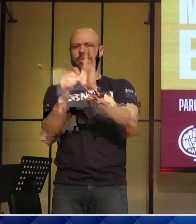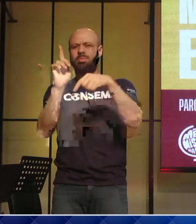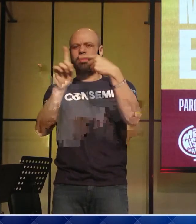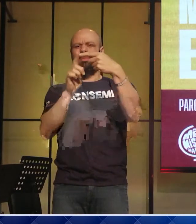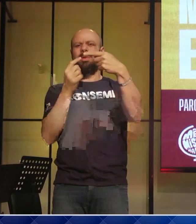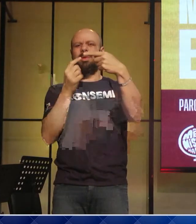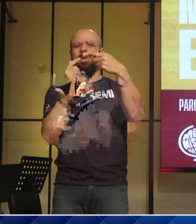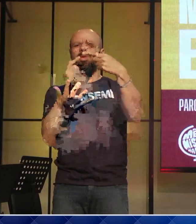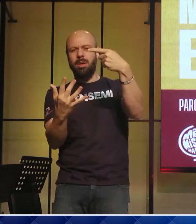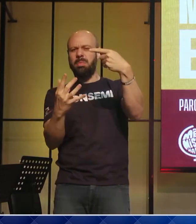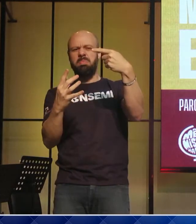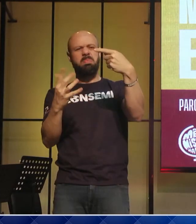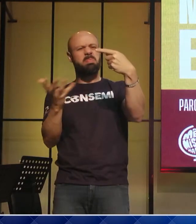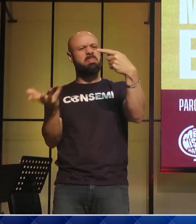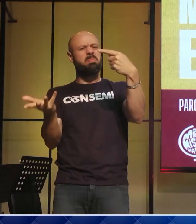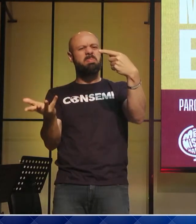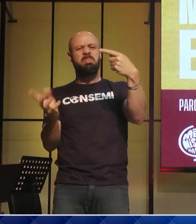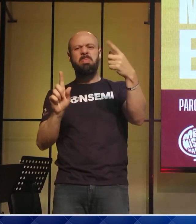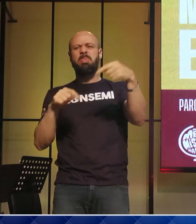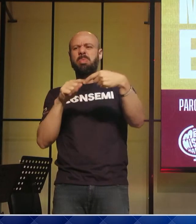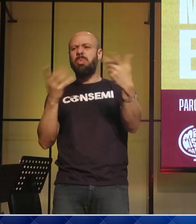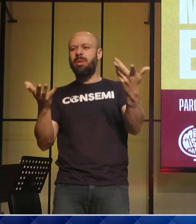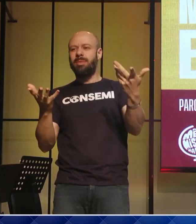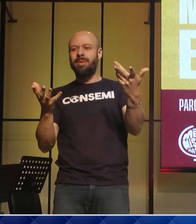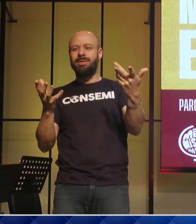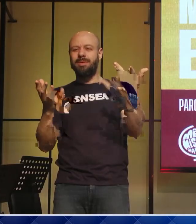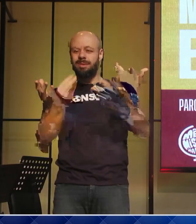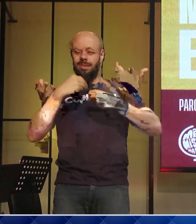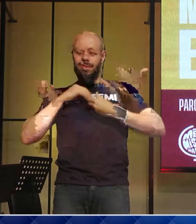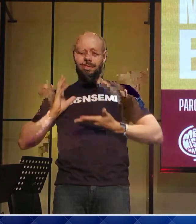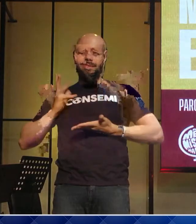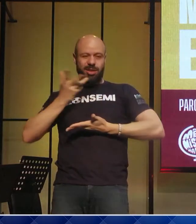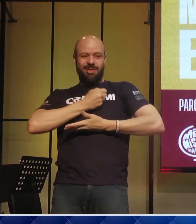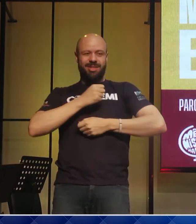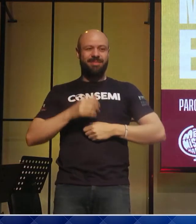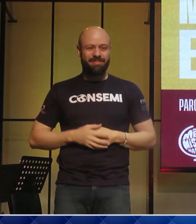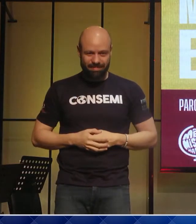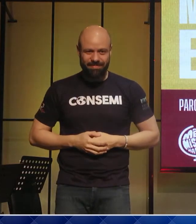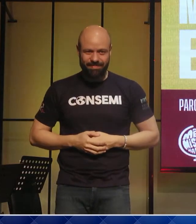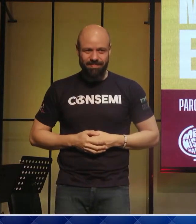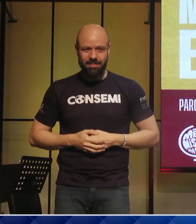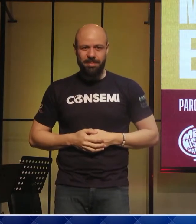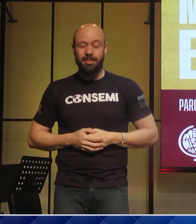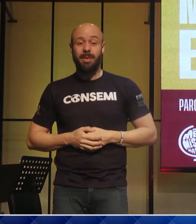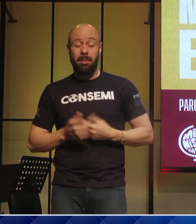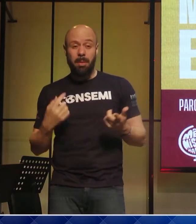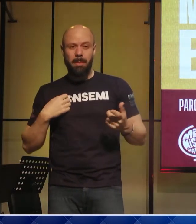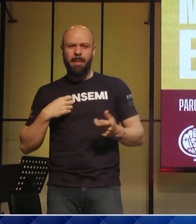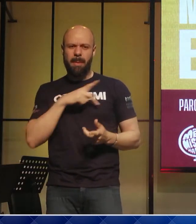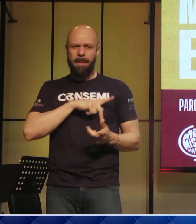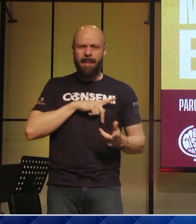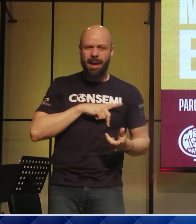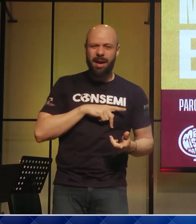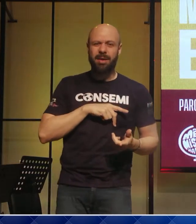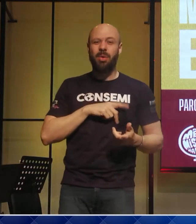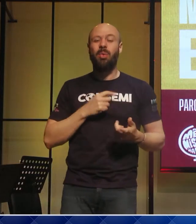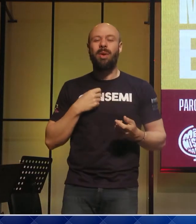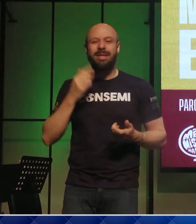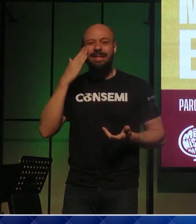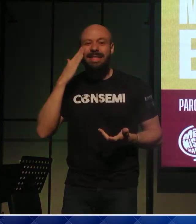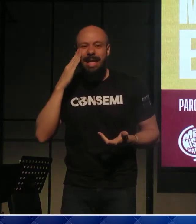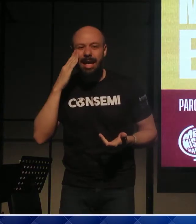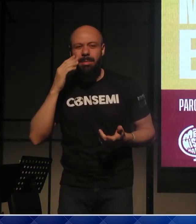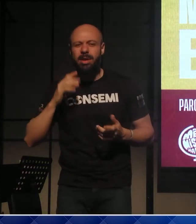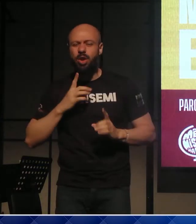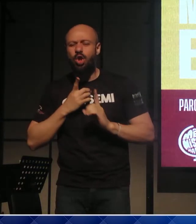Pedro. Porque nós não fomos comprados nem com dinheiro, nem com ouro, nem com prata, mas nós fomos comprados